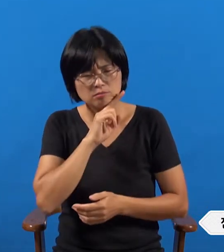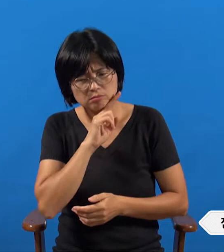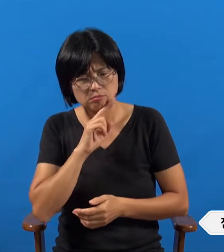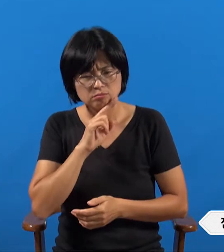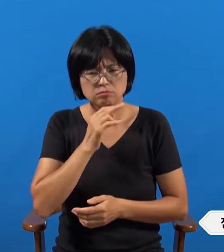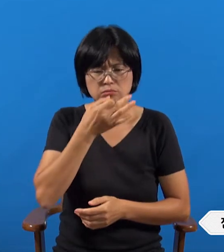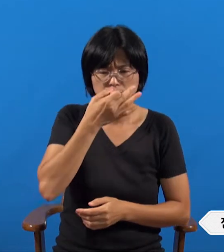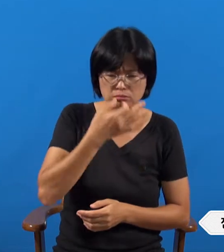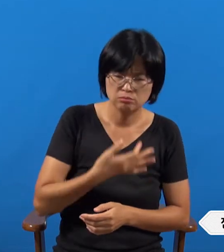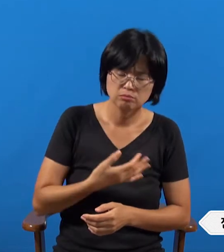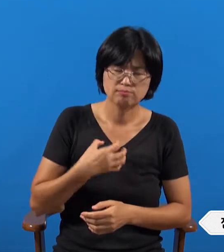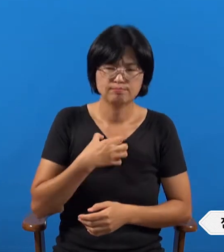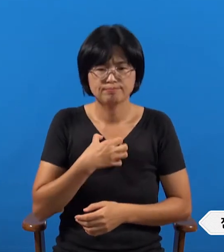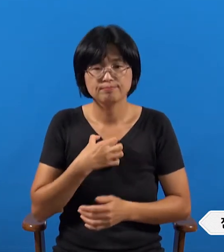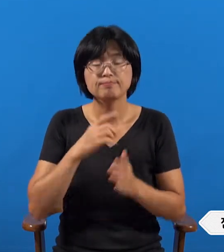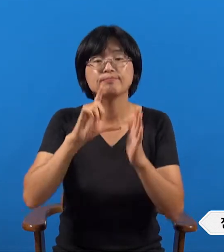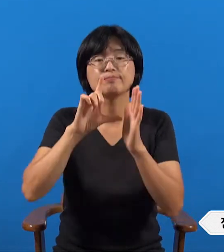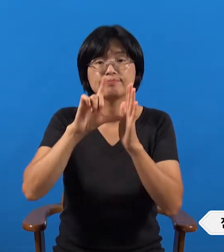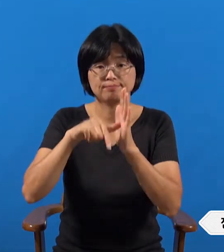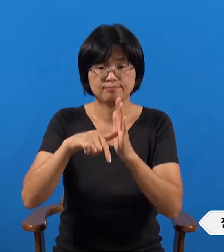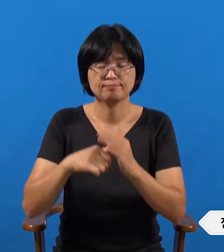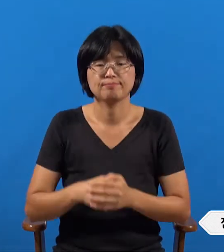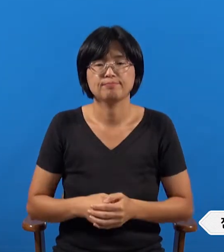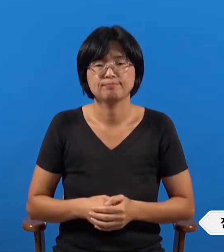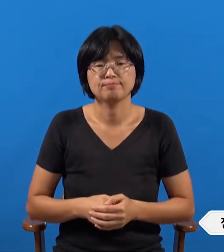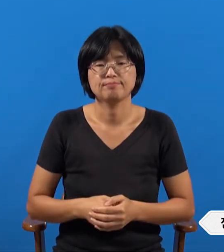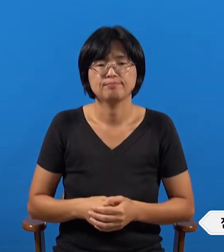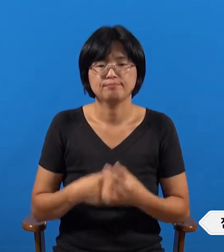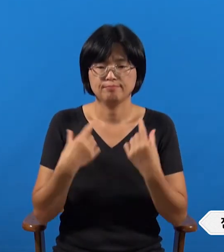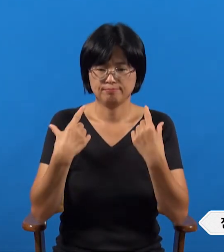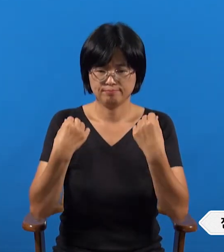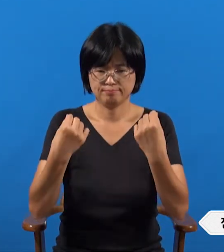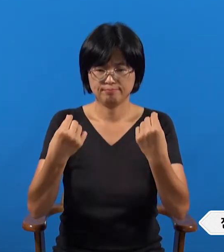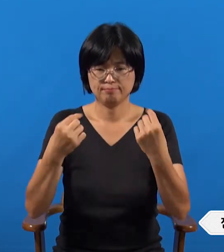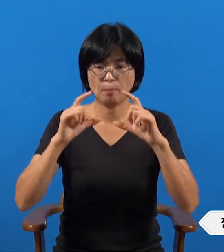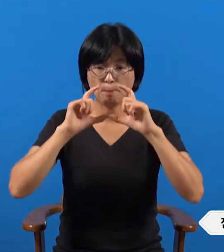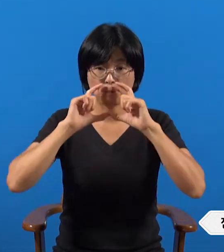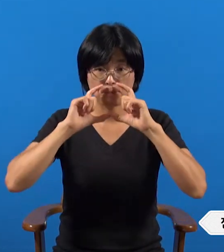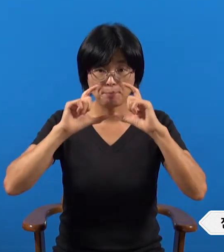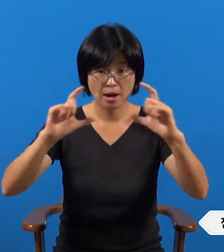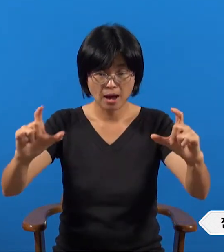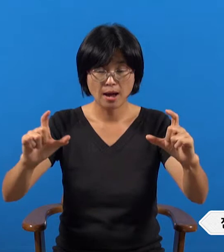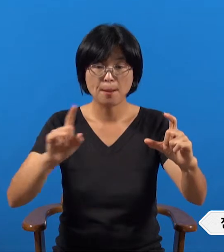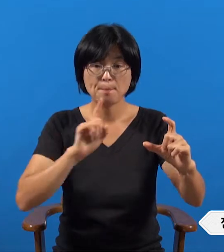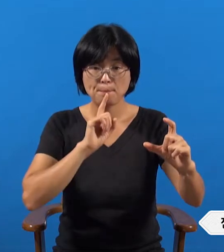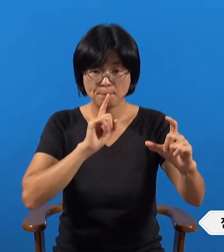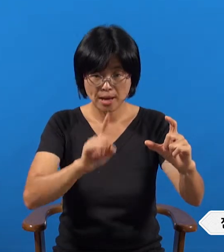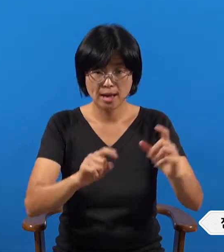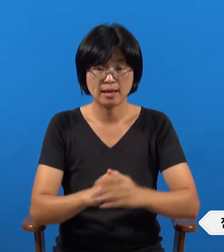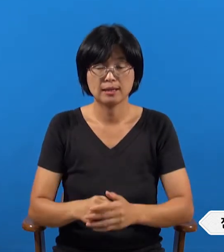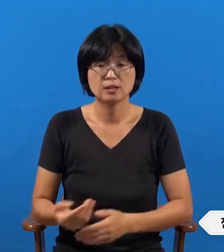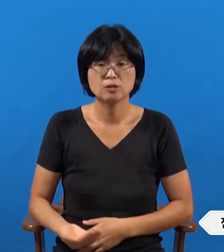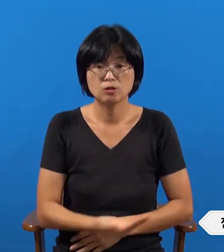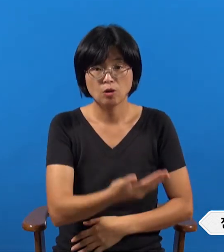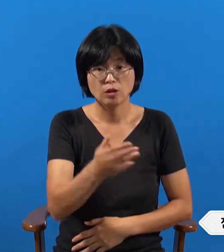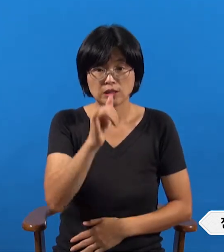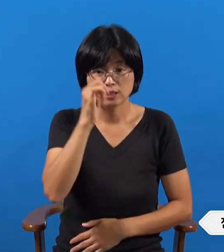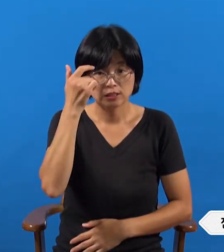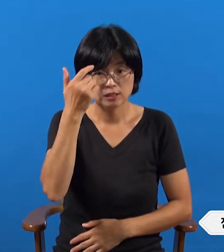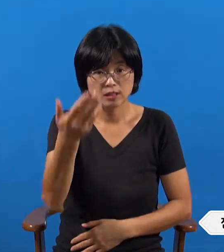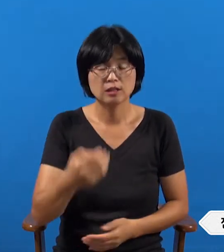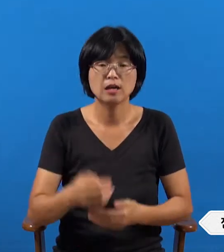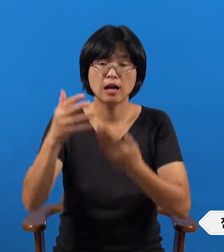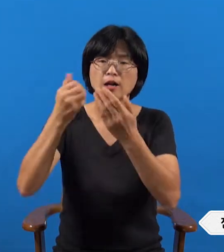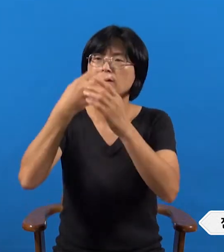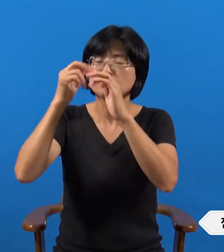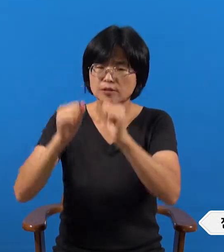힘들고 어려운 상황 가운데, 불안하고 걱정되는 상황 가운데 여전히 선포할 수 있는 믿음의 말을 하고